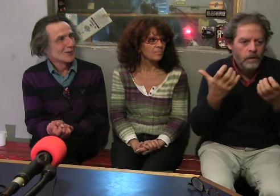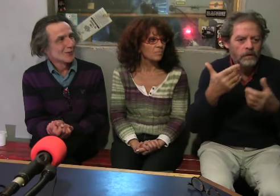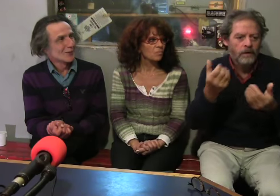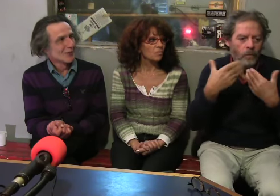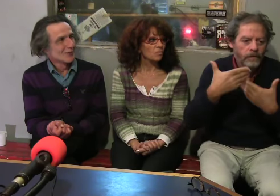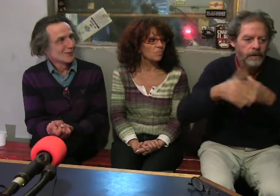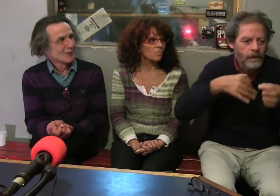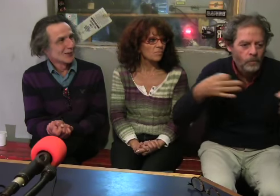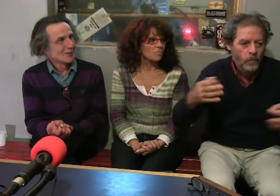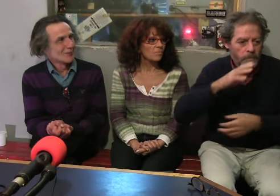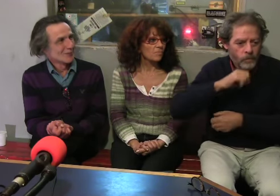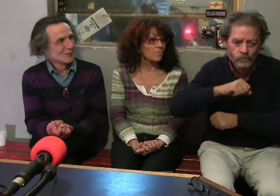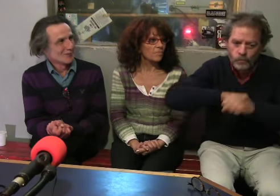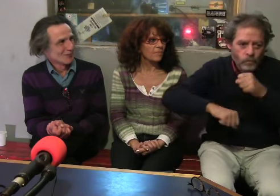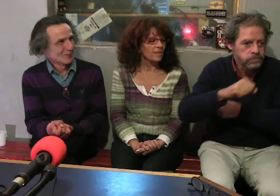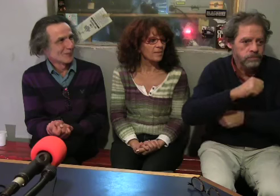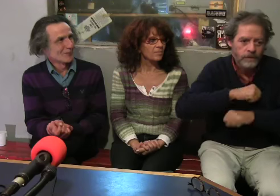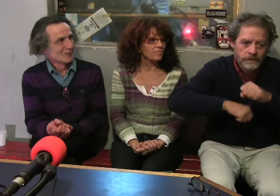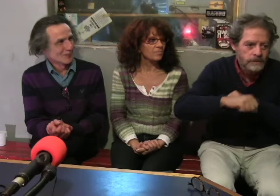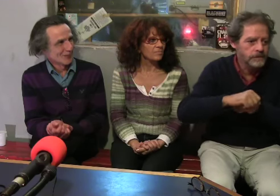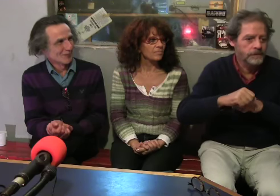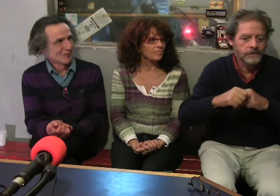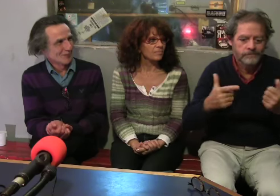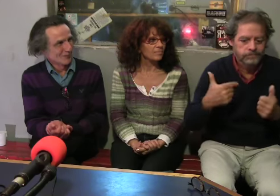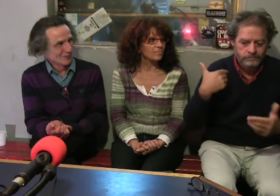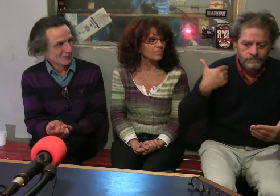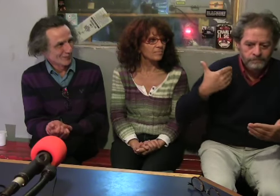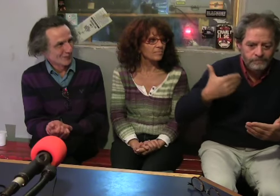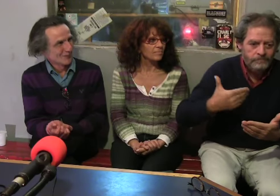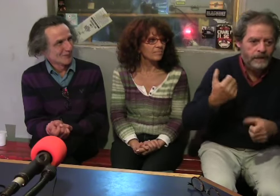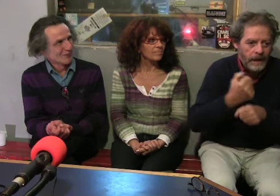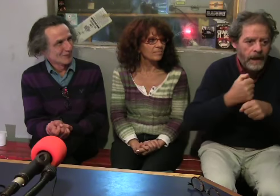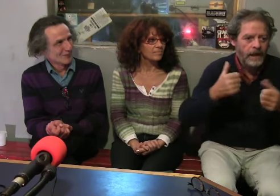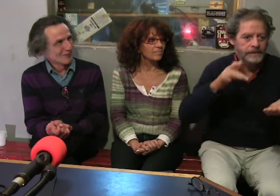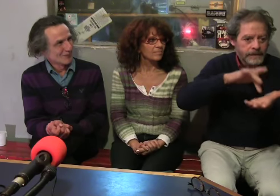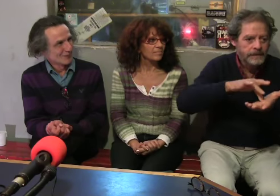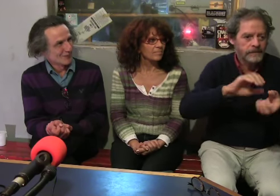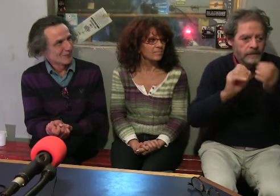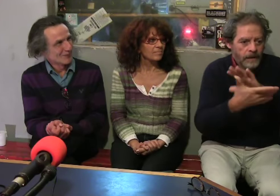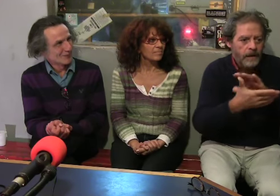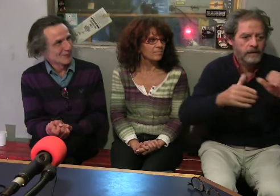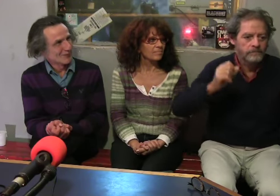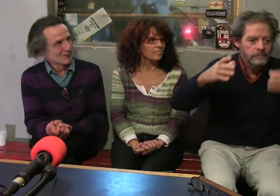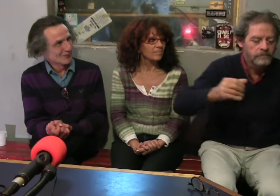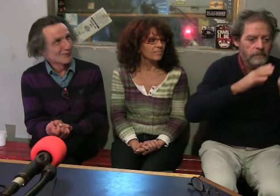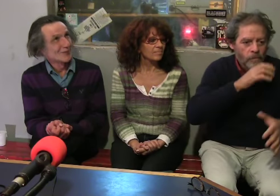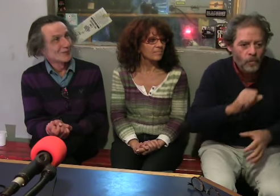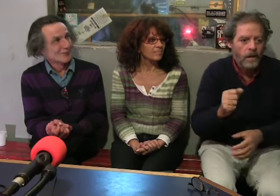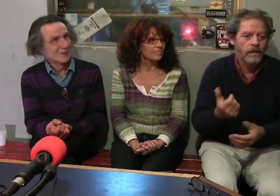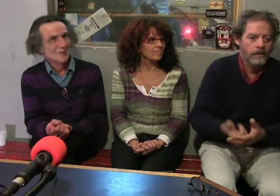cadeaux ce jour-là, etc. Donc ça va être diffusé sur Internet pour les petits enfants qui